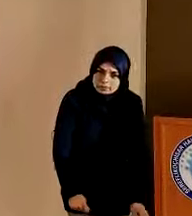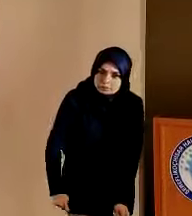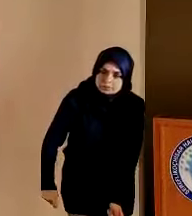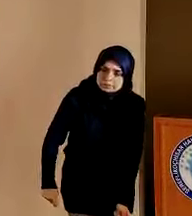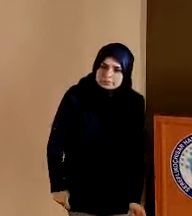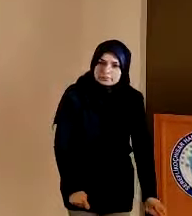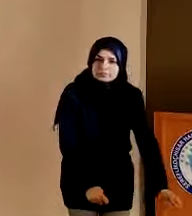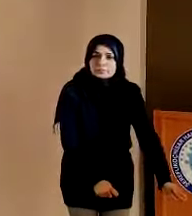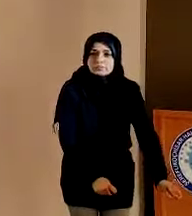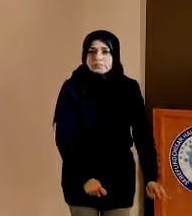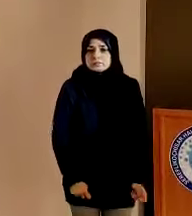paspas,